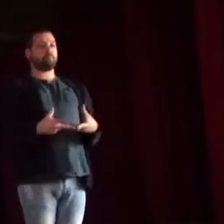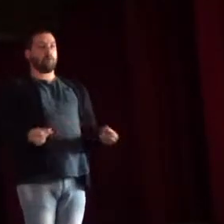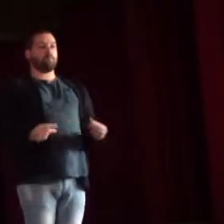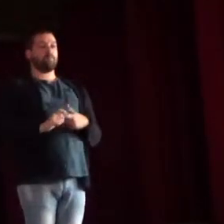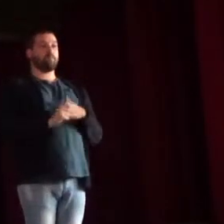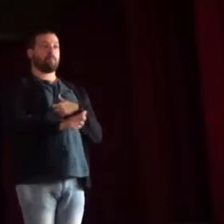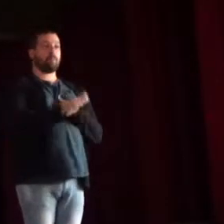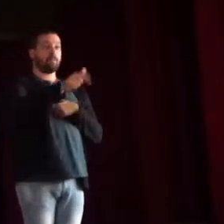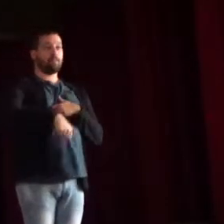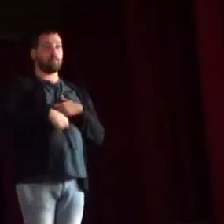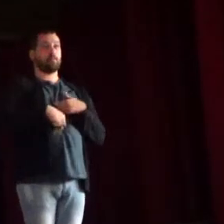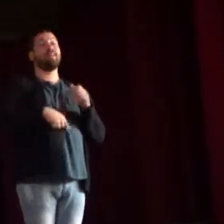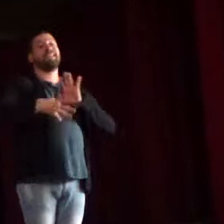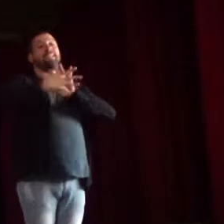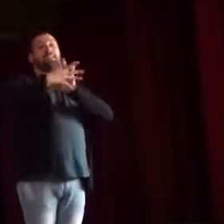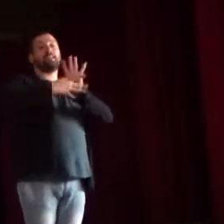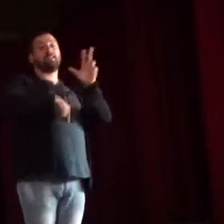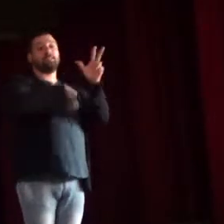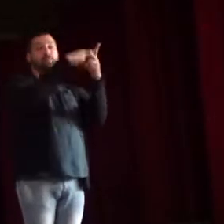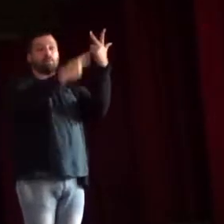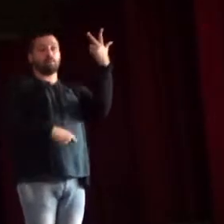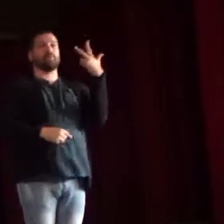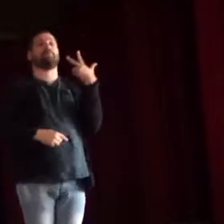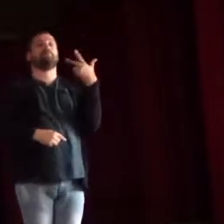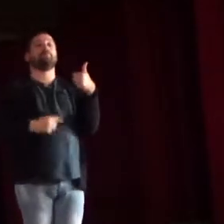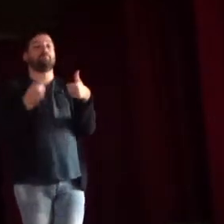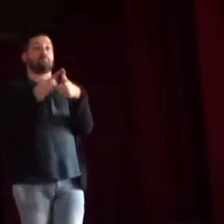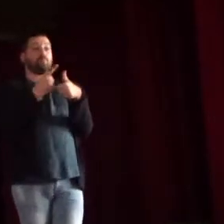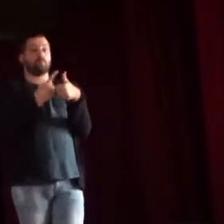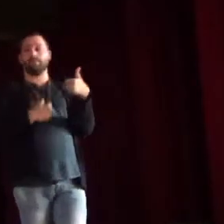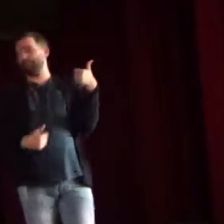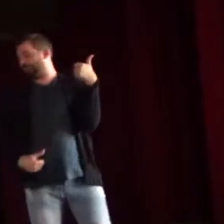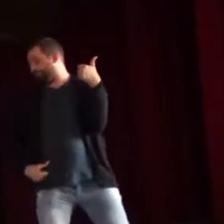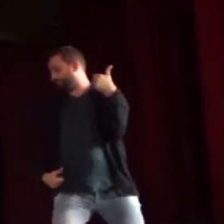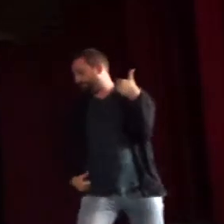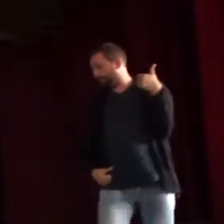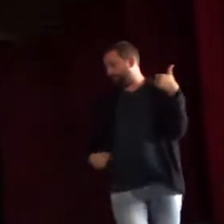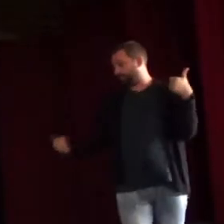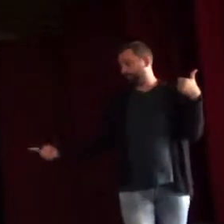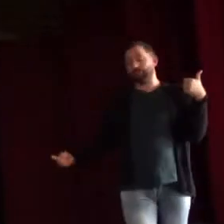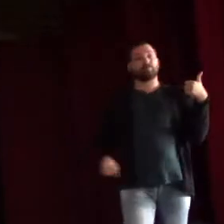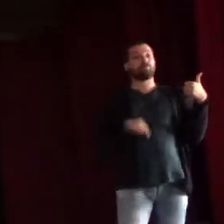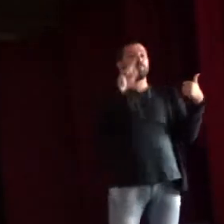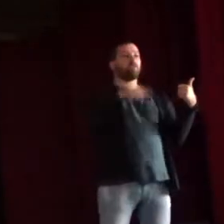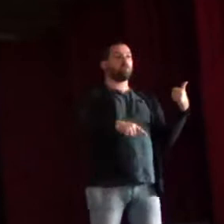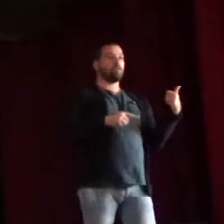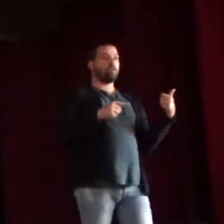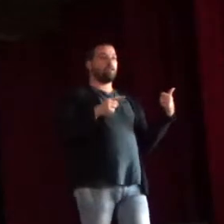Ensuite, il faut répondre à trois critères. Le premier, aidez-moi, il faut tourner autour